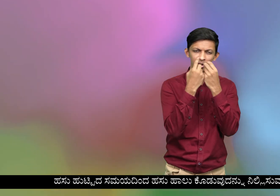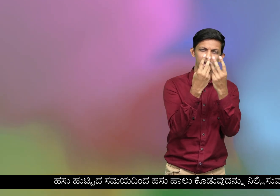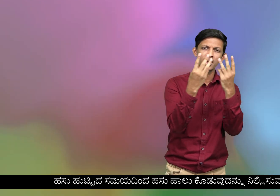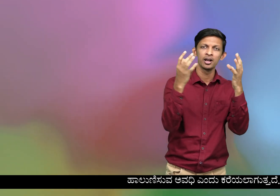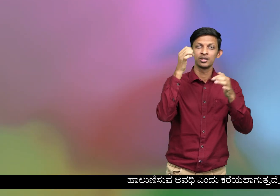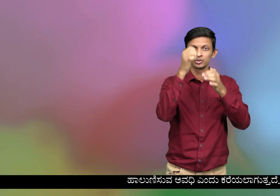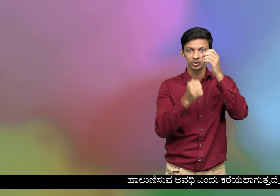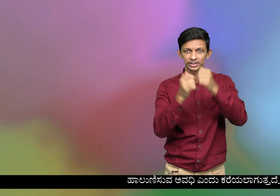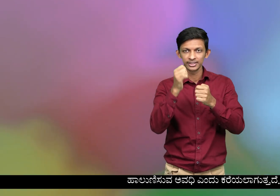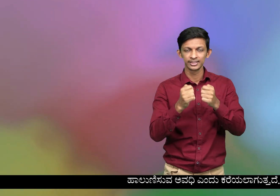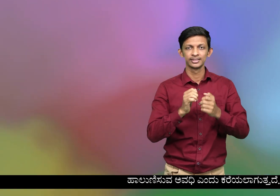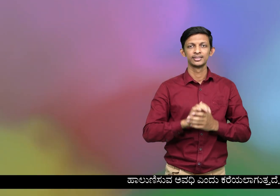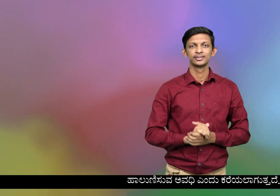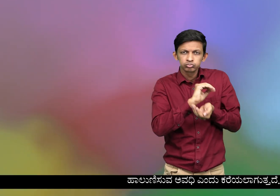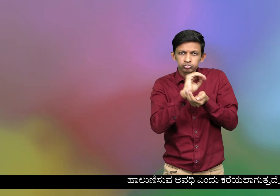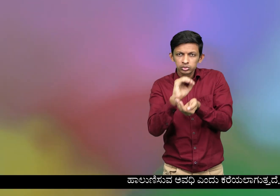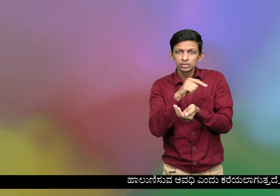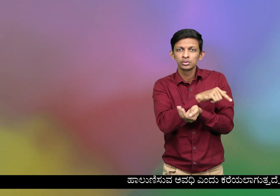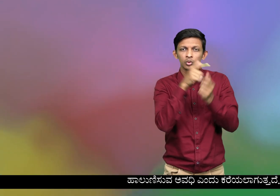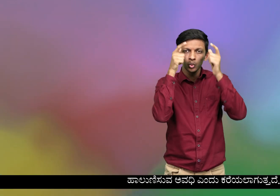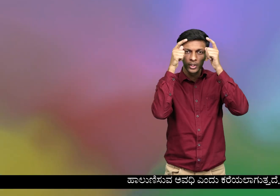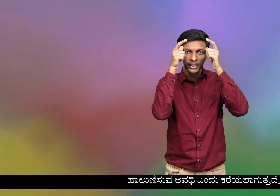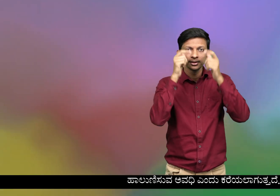ಅವಧಿಯನ್ನು ಹಾಲುಣಿಸುವ ಅವಧಿ ಎಂದು ಕರೆಯಲಾಗುತ್ತದೆ.